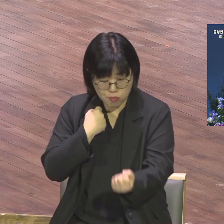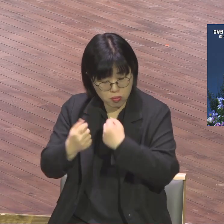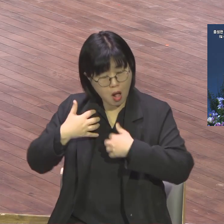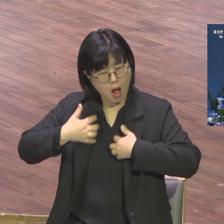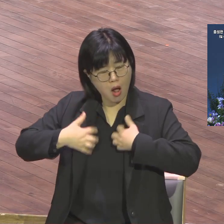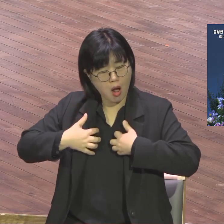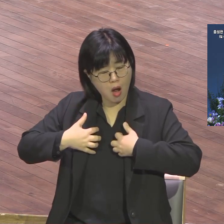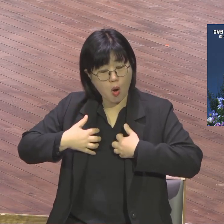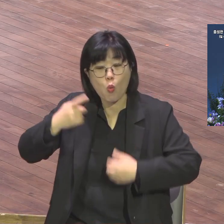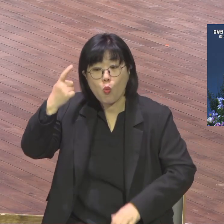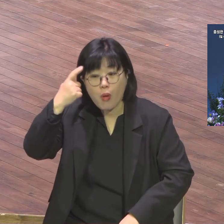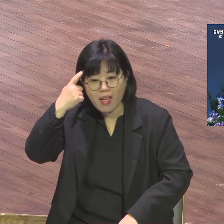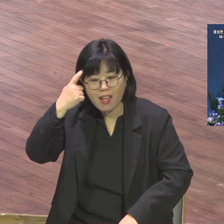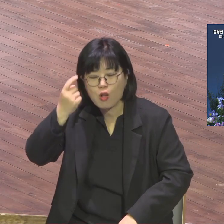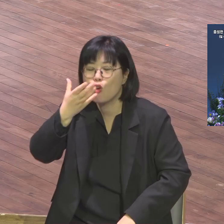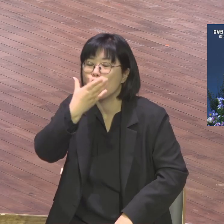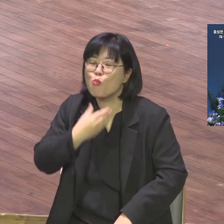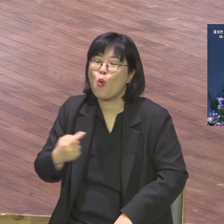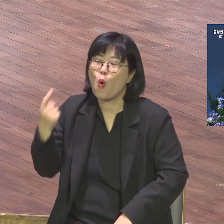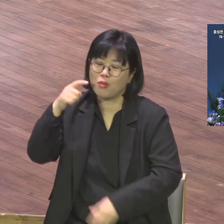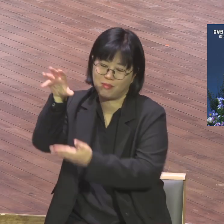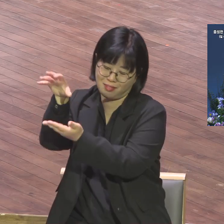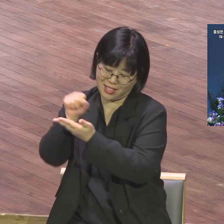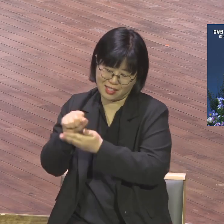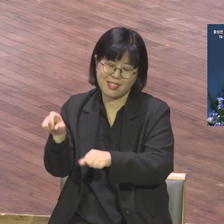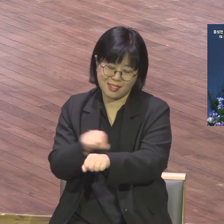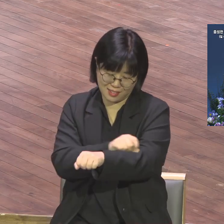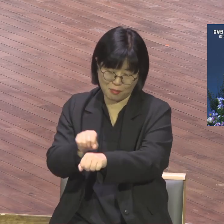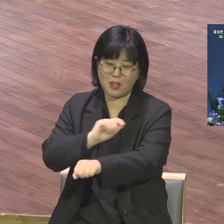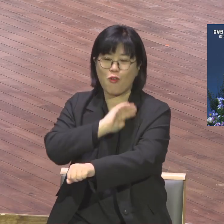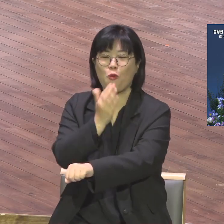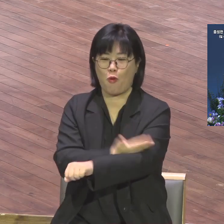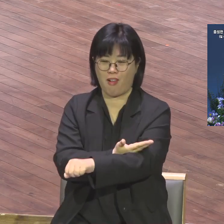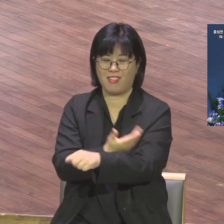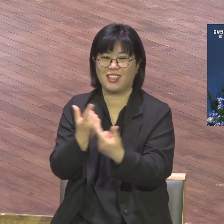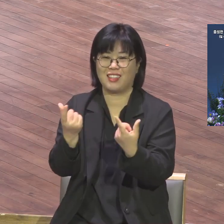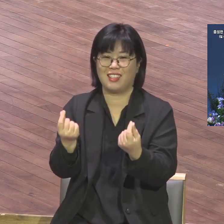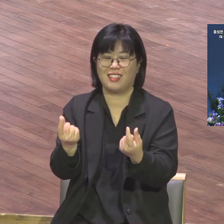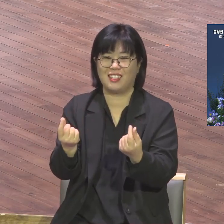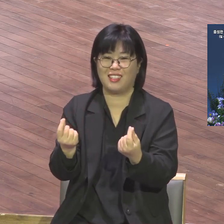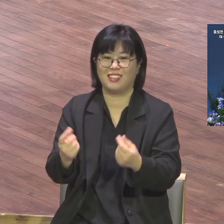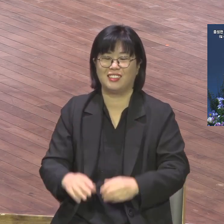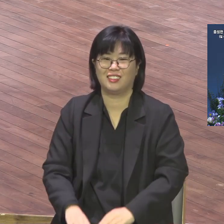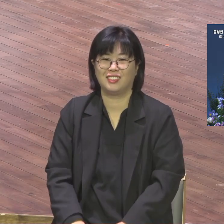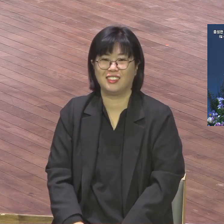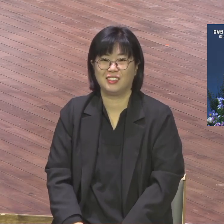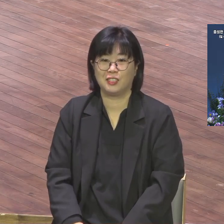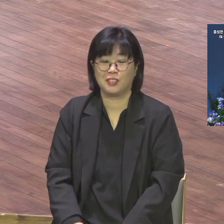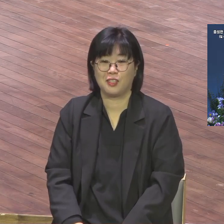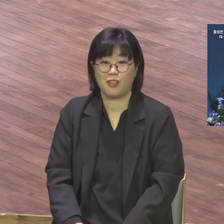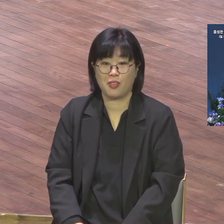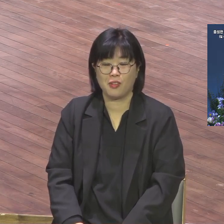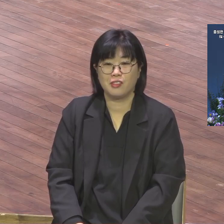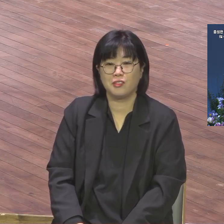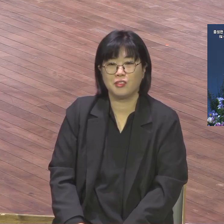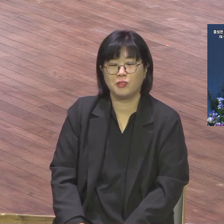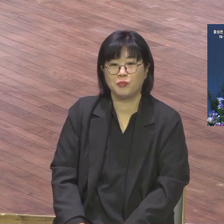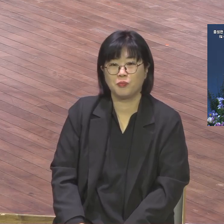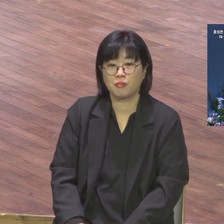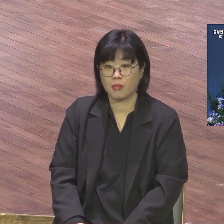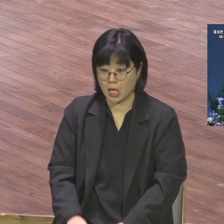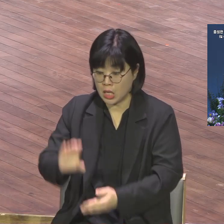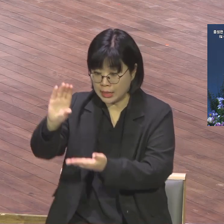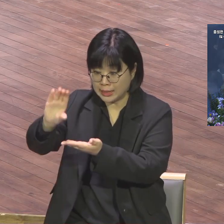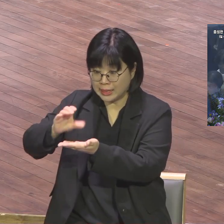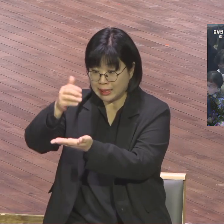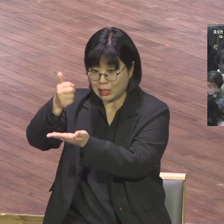특권이다. 응? 막연한 기쁨이 아니에요. 무슨 기쁨입니까? 그리스도 예수 안에